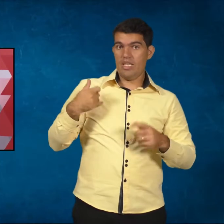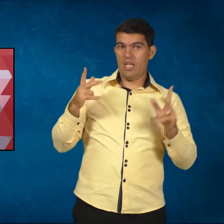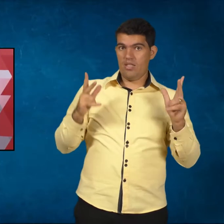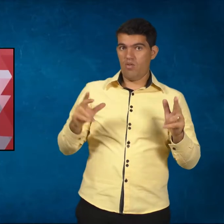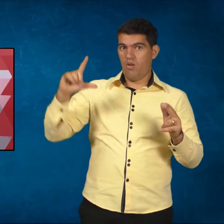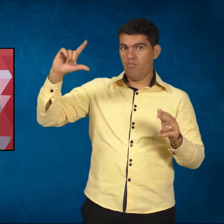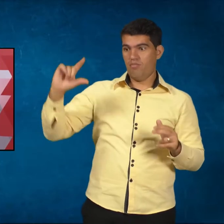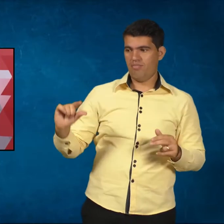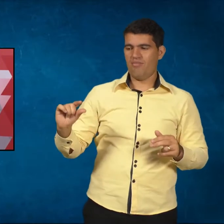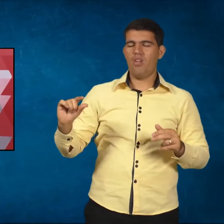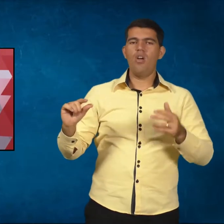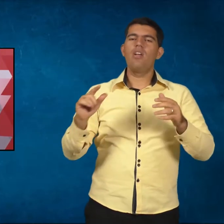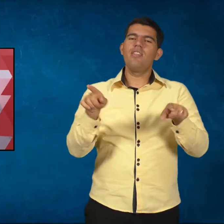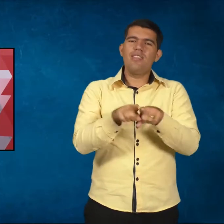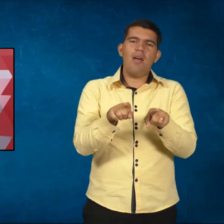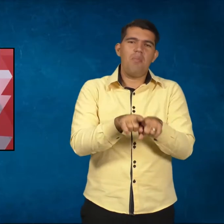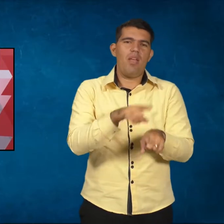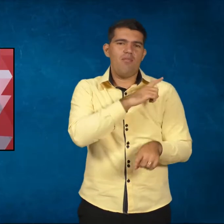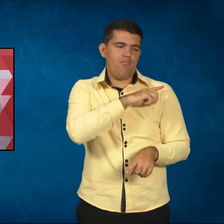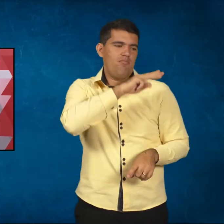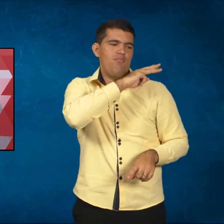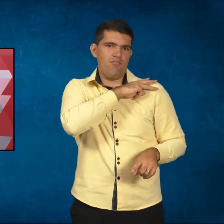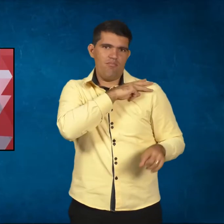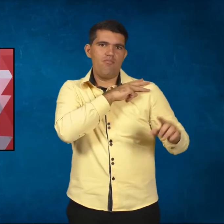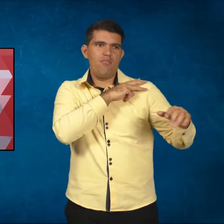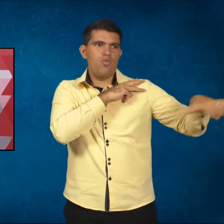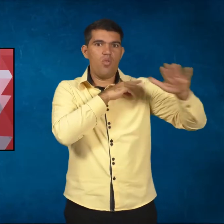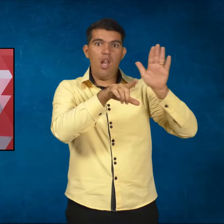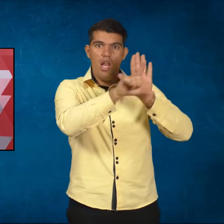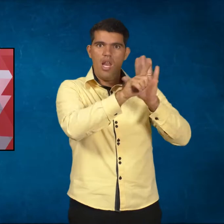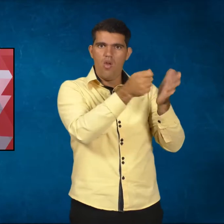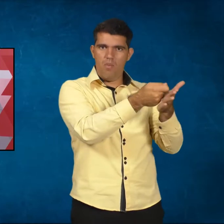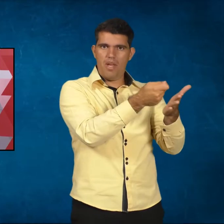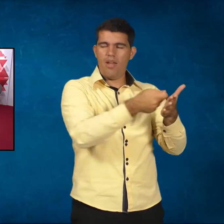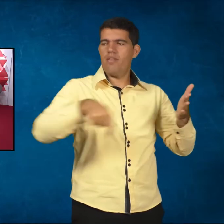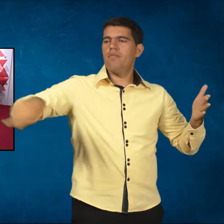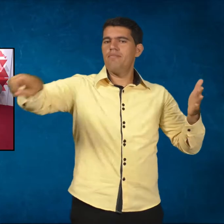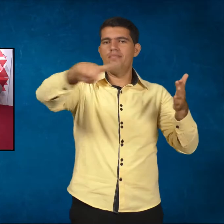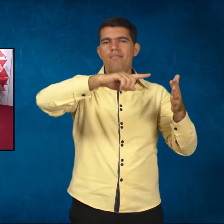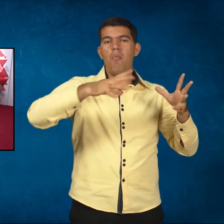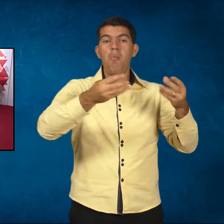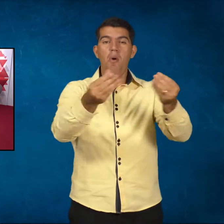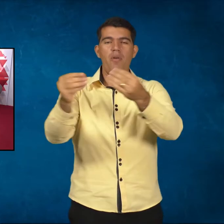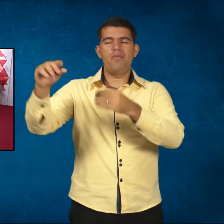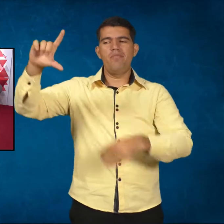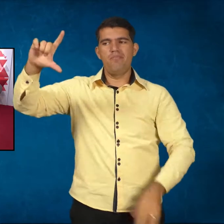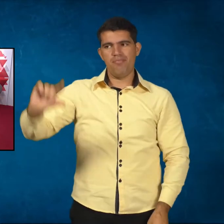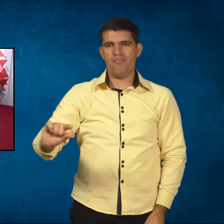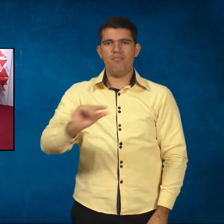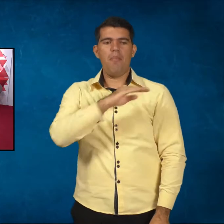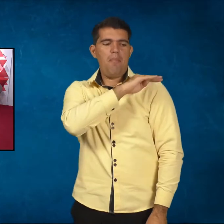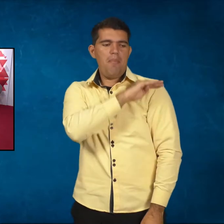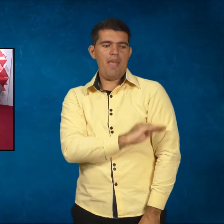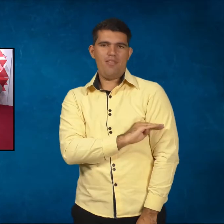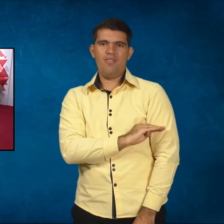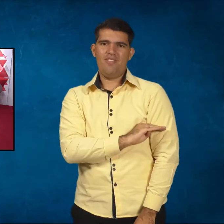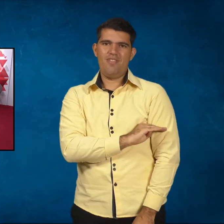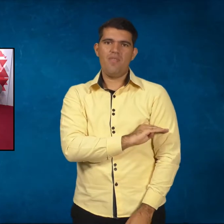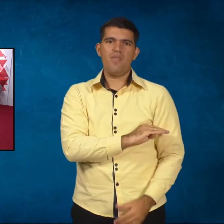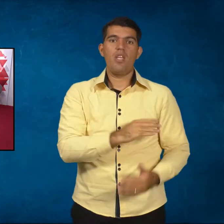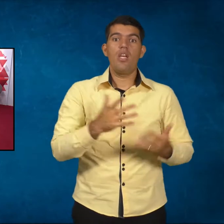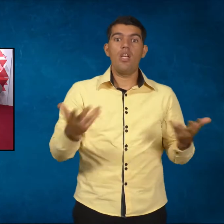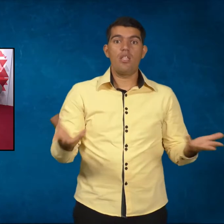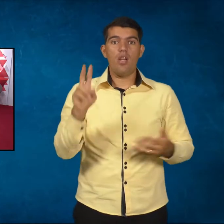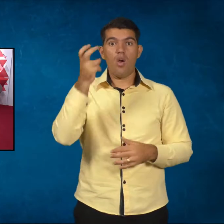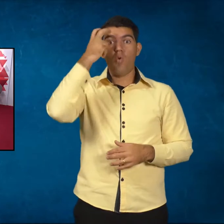preconizada na lei como mínimo que todo cidadão teria direito então a gente ainda tem que construir como a gente colocou